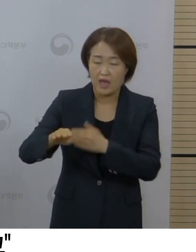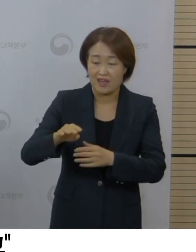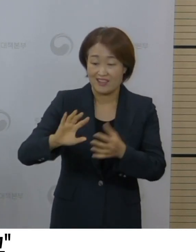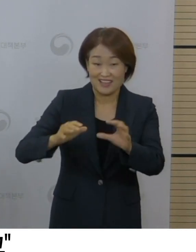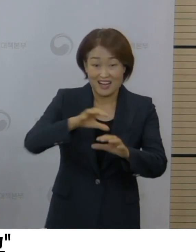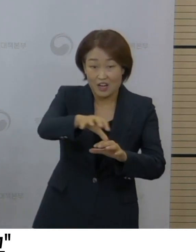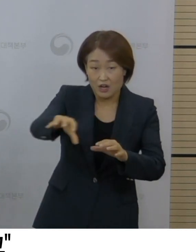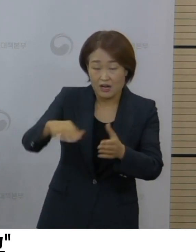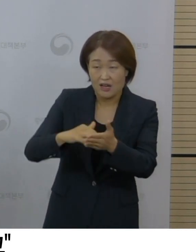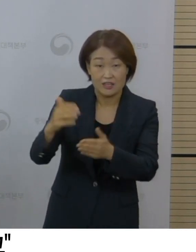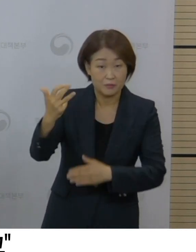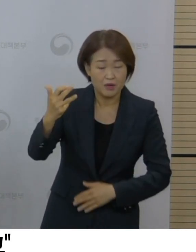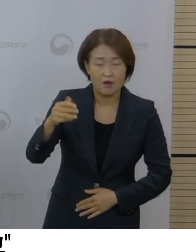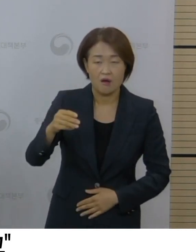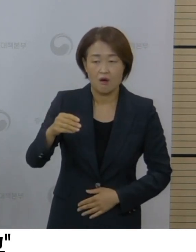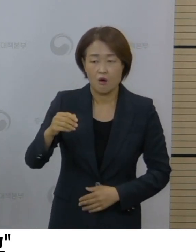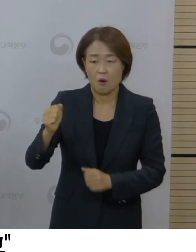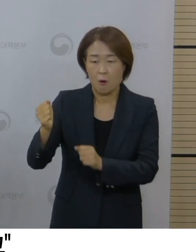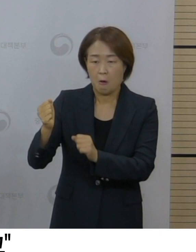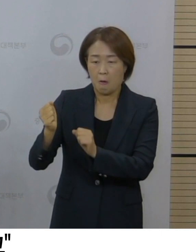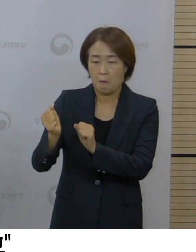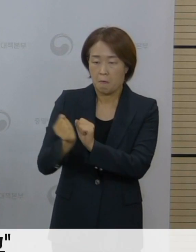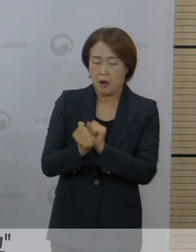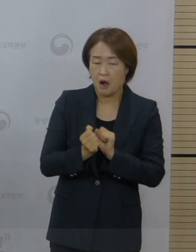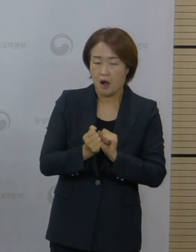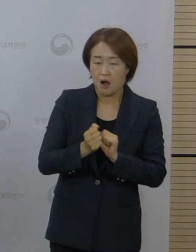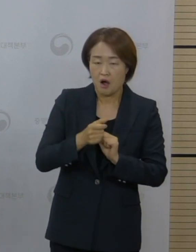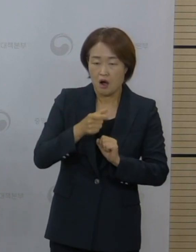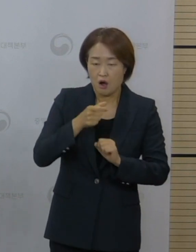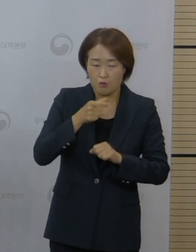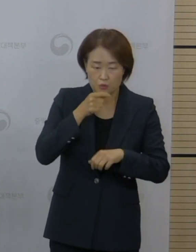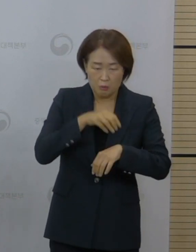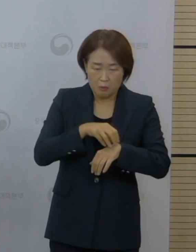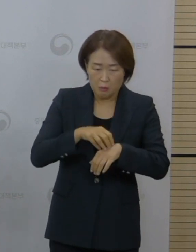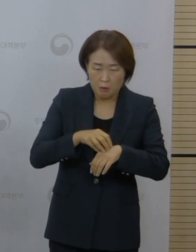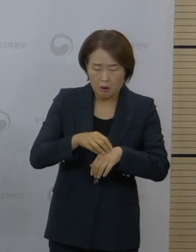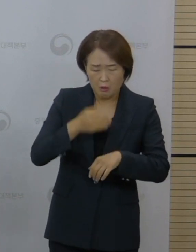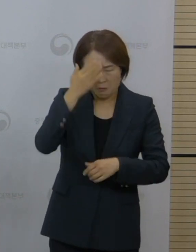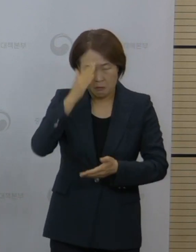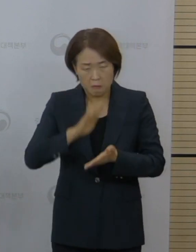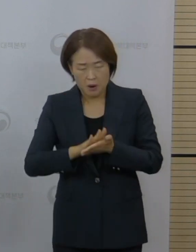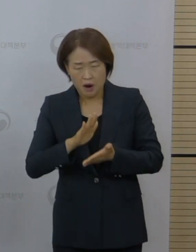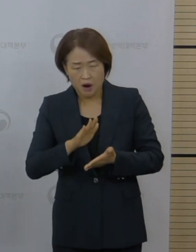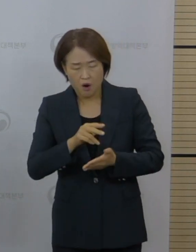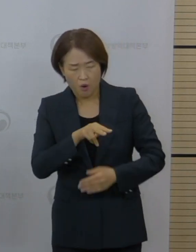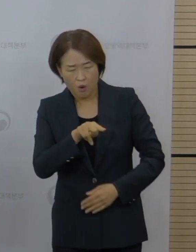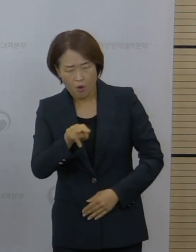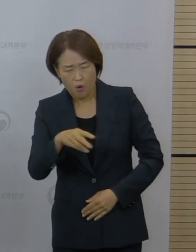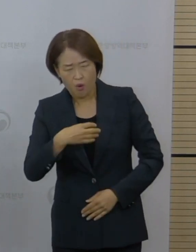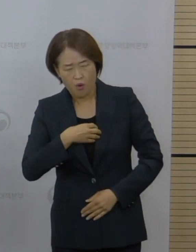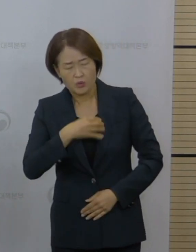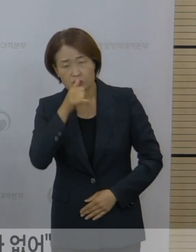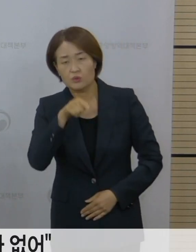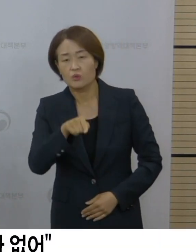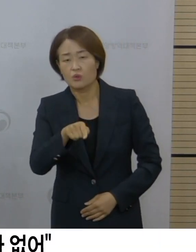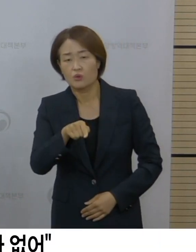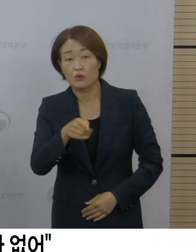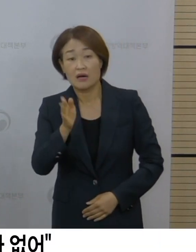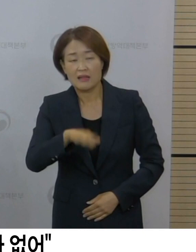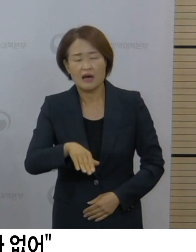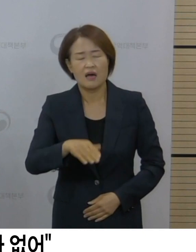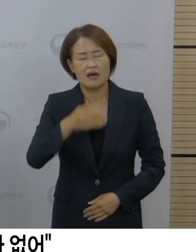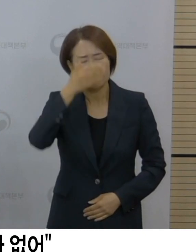18개국에서 감염과 의심 사례가 다수 보고되고 있습니다. 다만 현재까지 사망자는